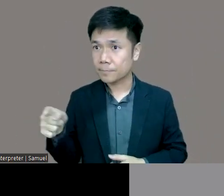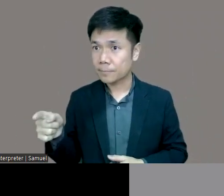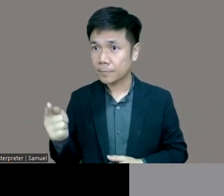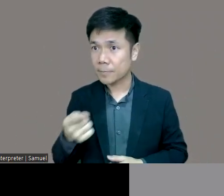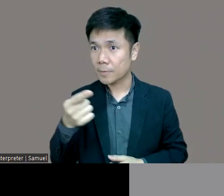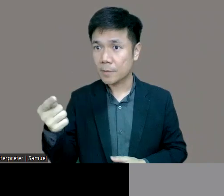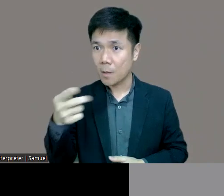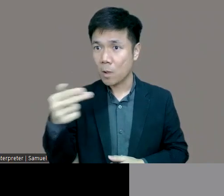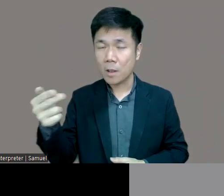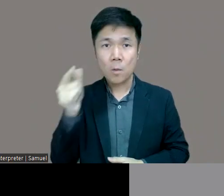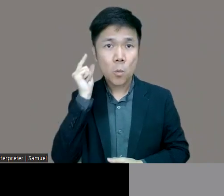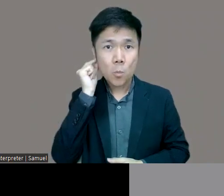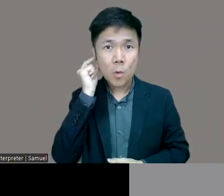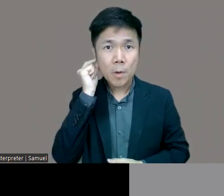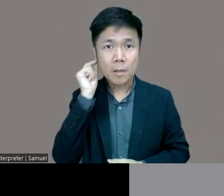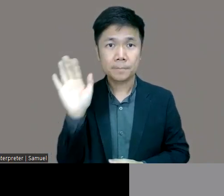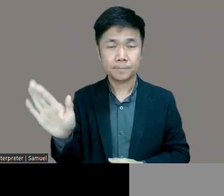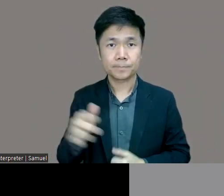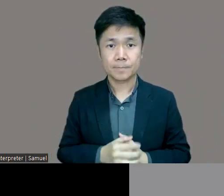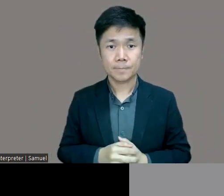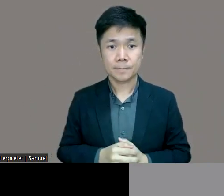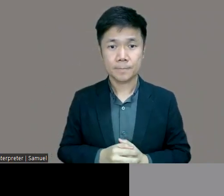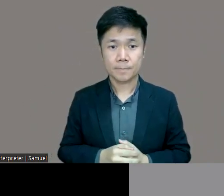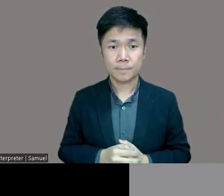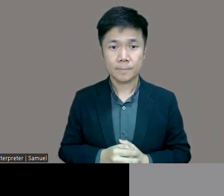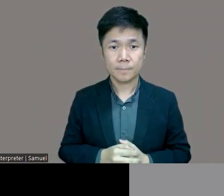Bonjour, merci pour cette opportunité.